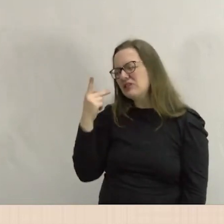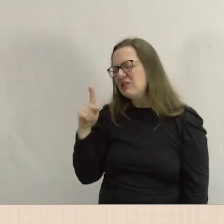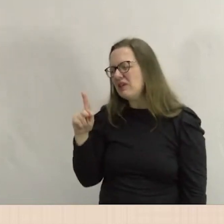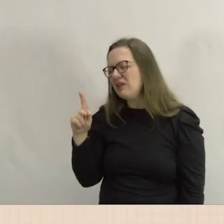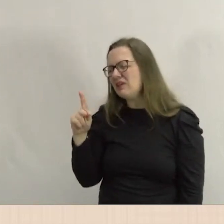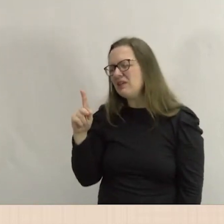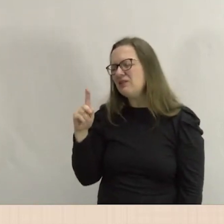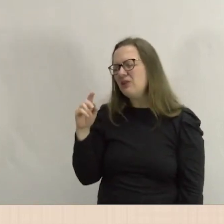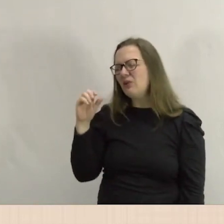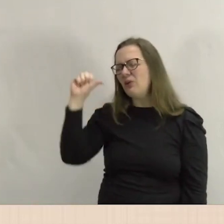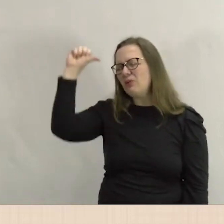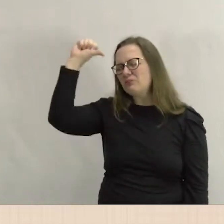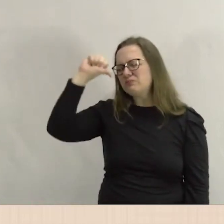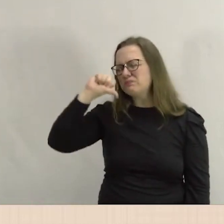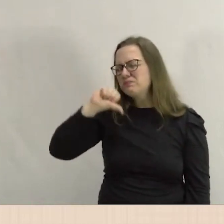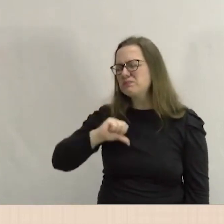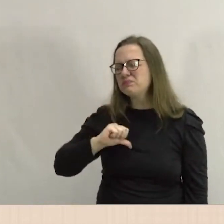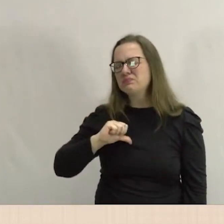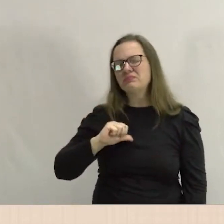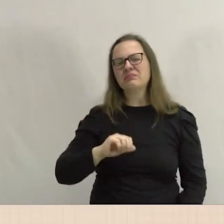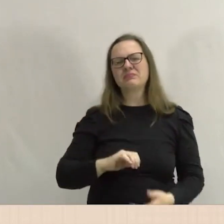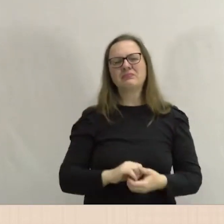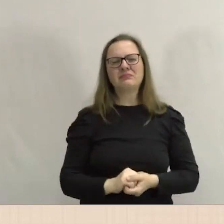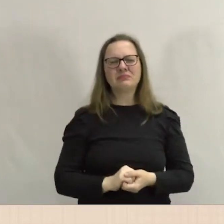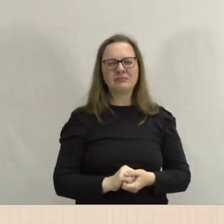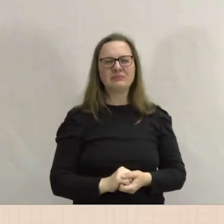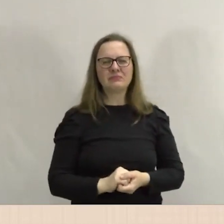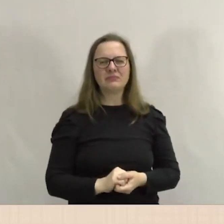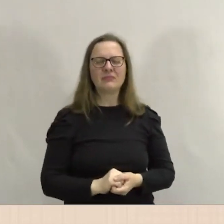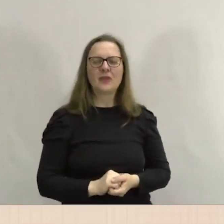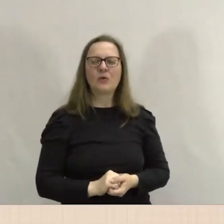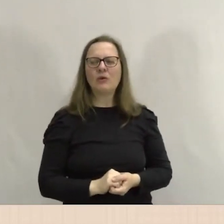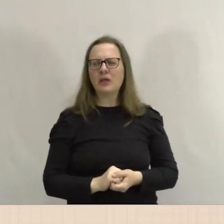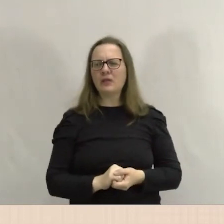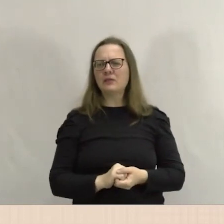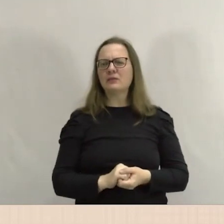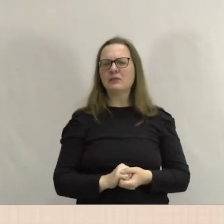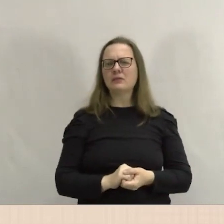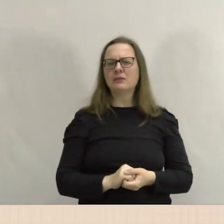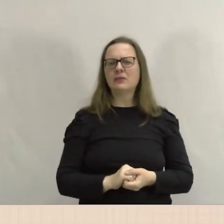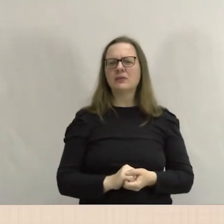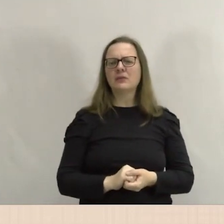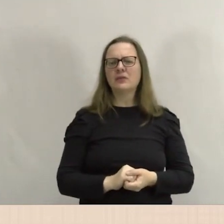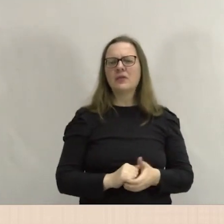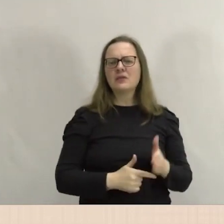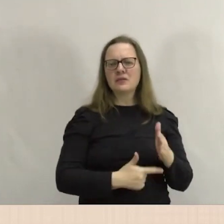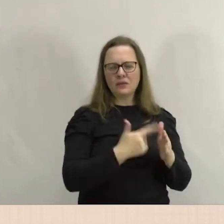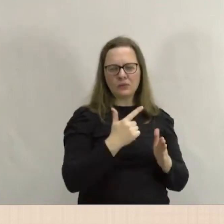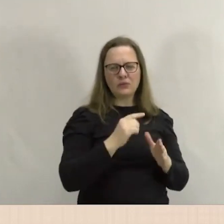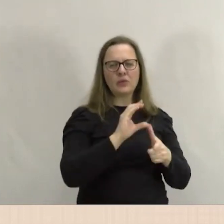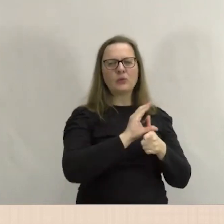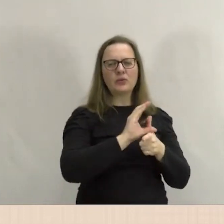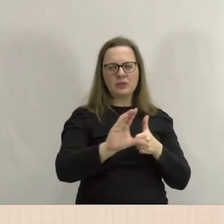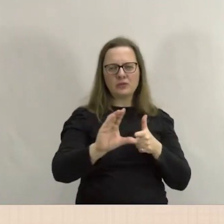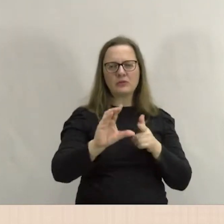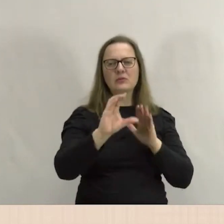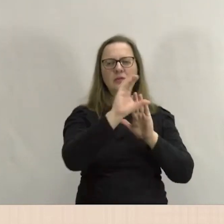2 Coríntios 11, 3, acho que não li, né? Vamos ler, vai. 2 Coríntios 11,